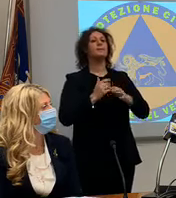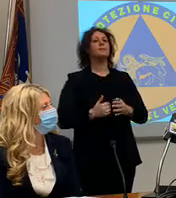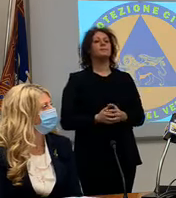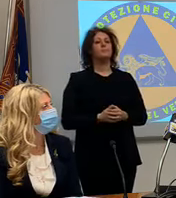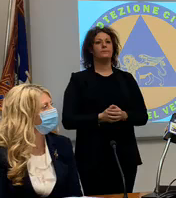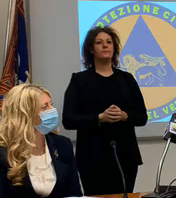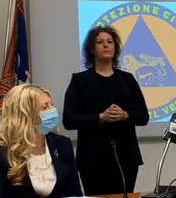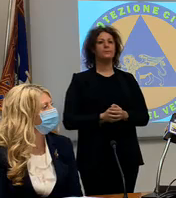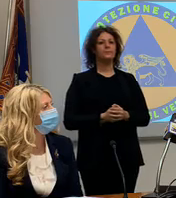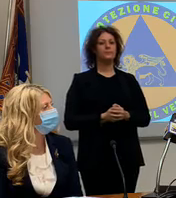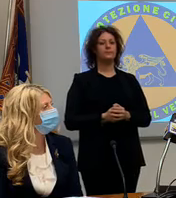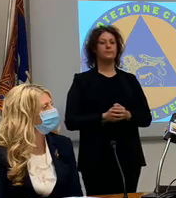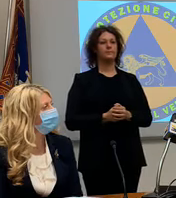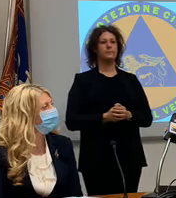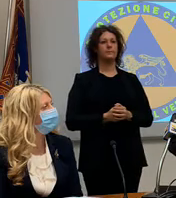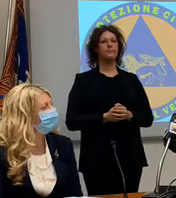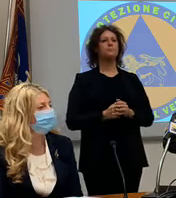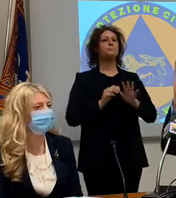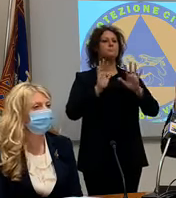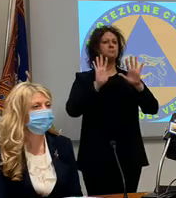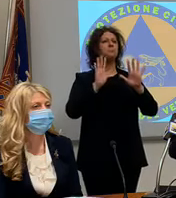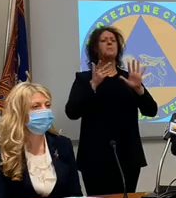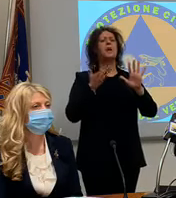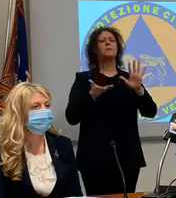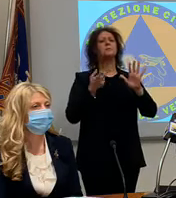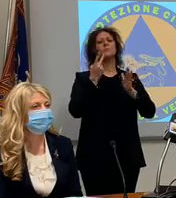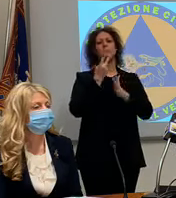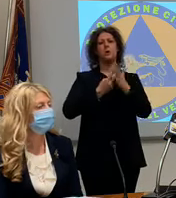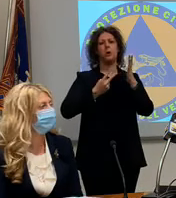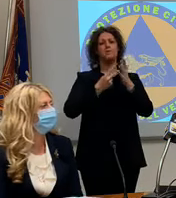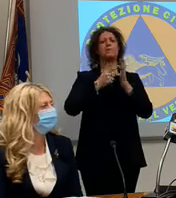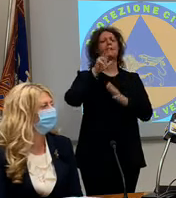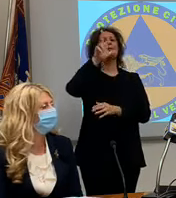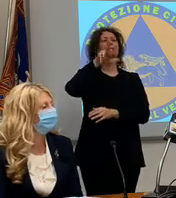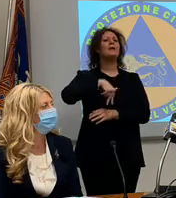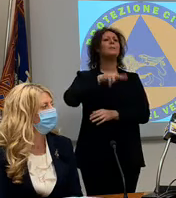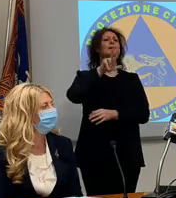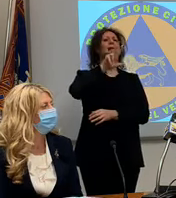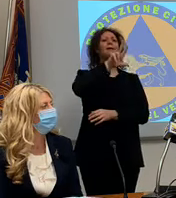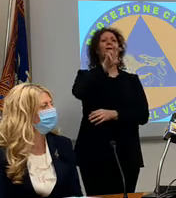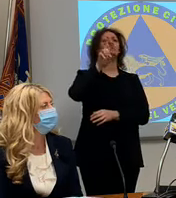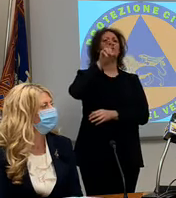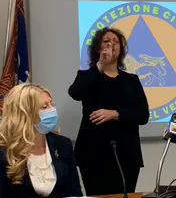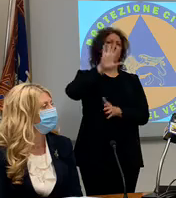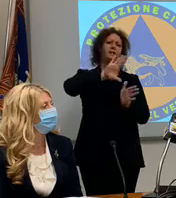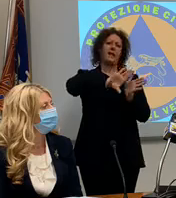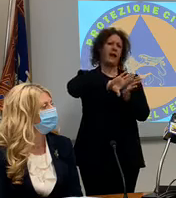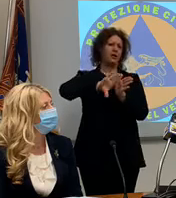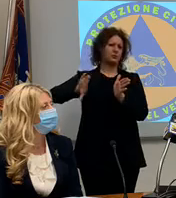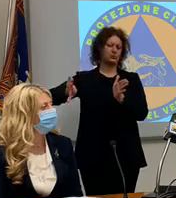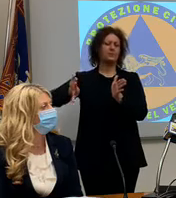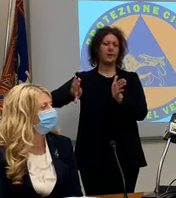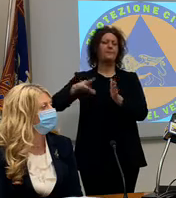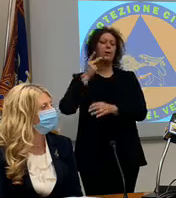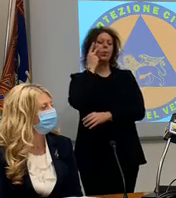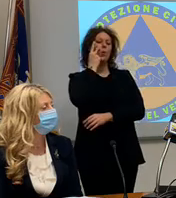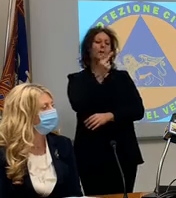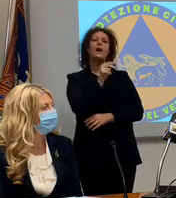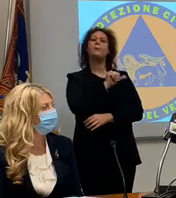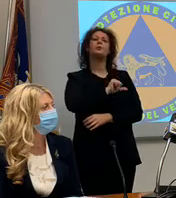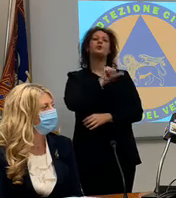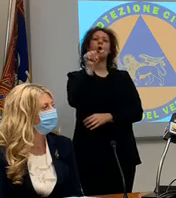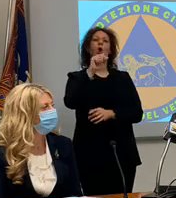semplicemente lasciassimo perdere i 3000 e 200 3320 guardassimo il contingente dei